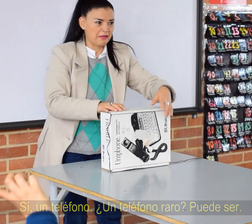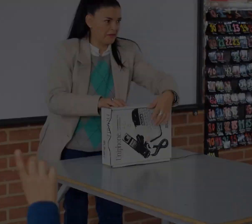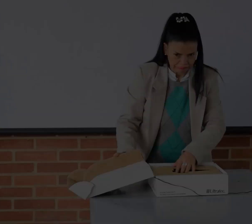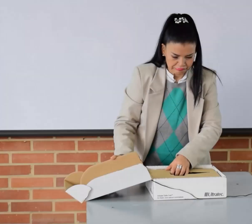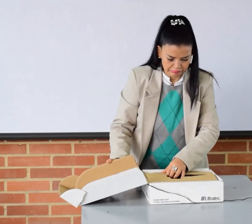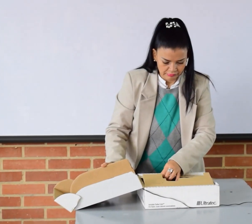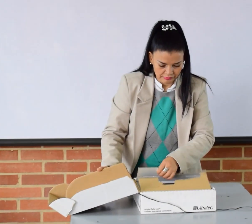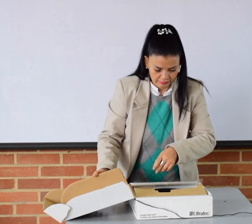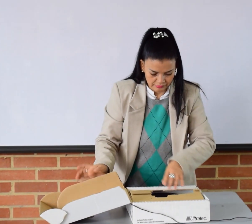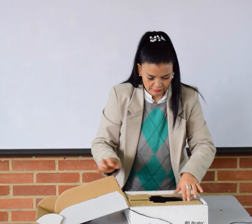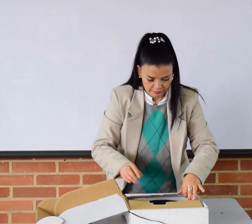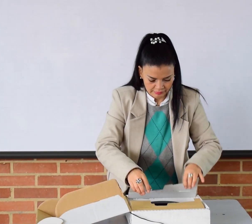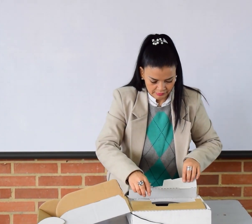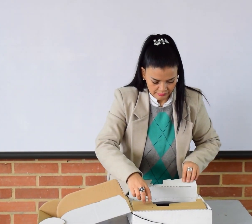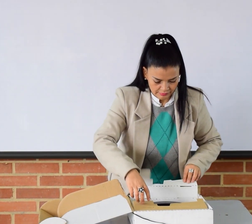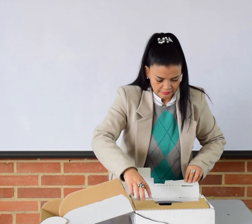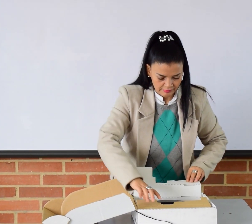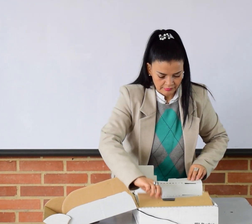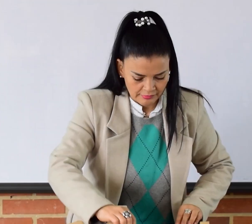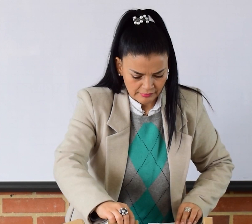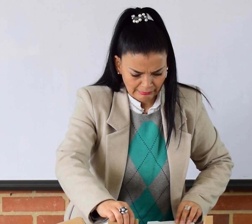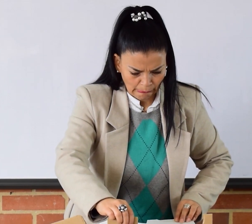puede ser.